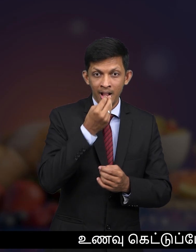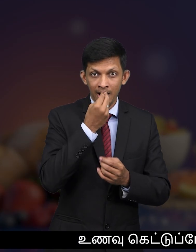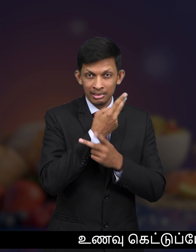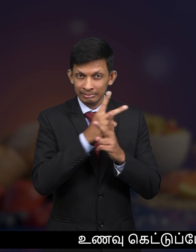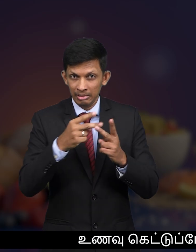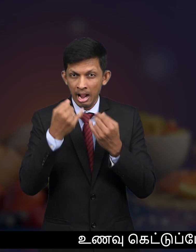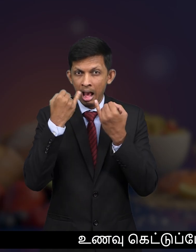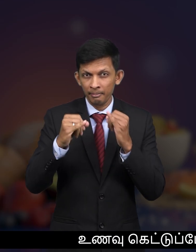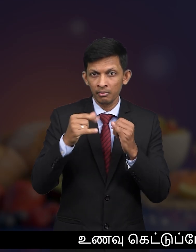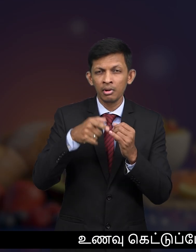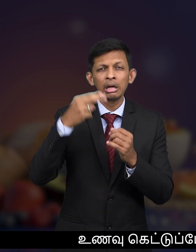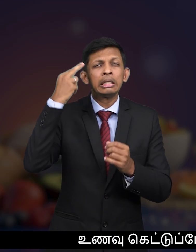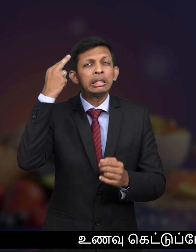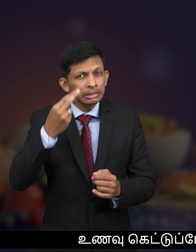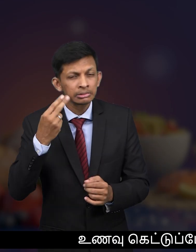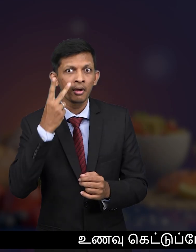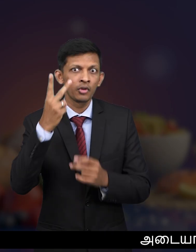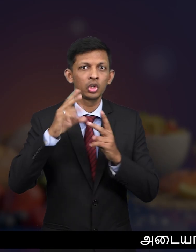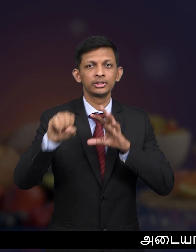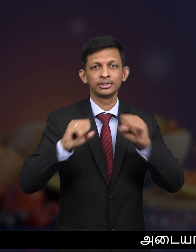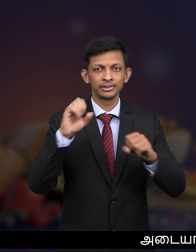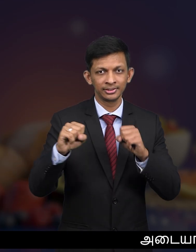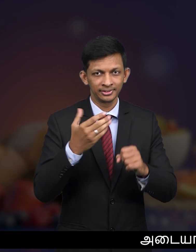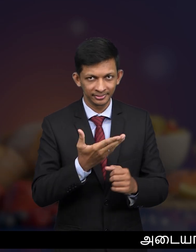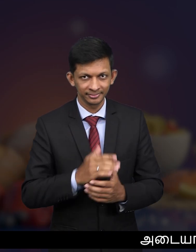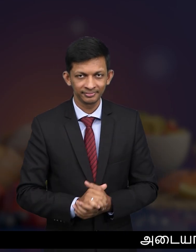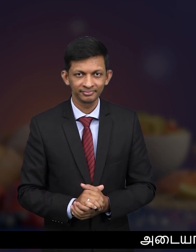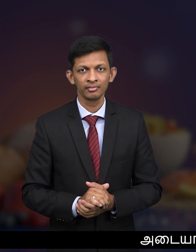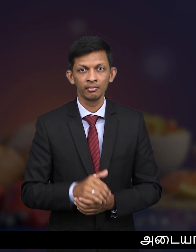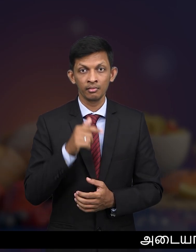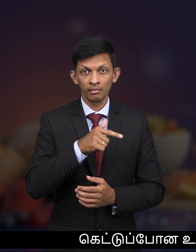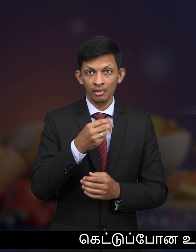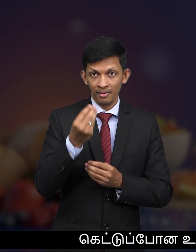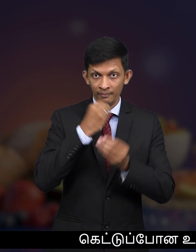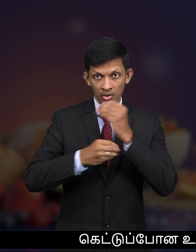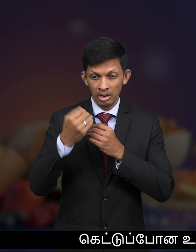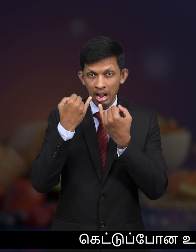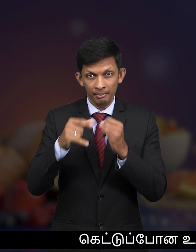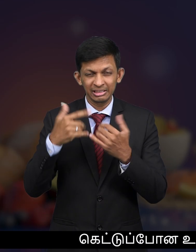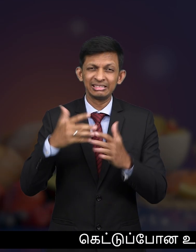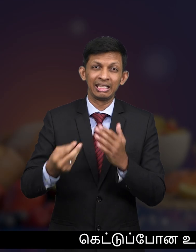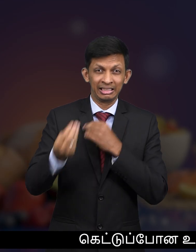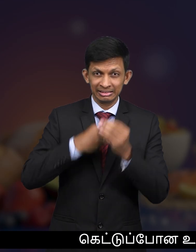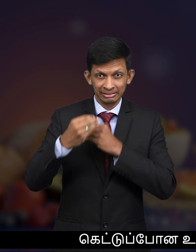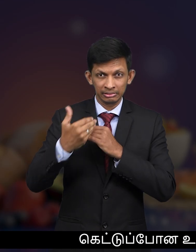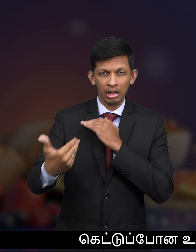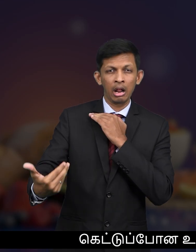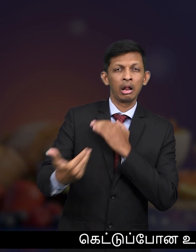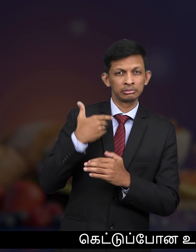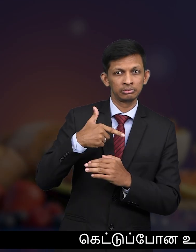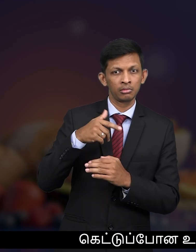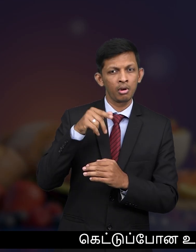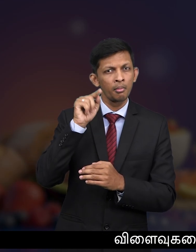உணவு கெட்டு போவதற்கான காரணங்களை அடையாளம் காண முடியும். கெட்டுப்போன உணவின் தீங்கு